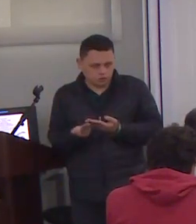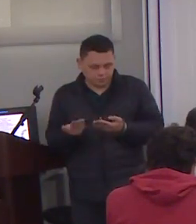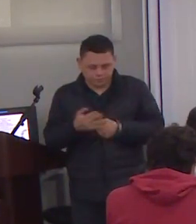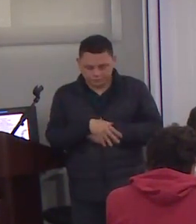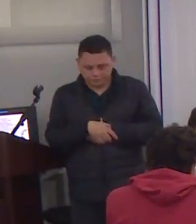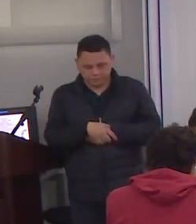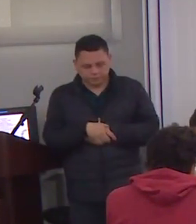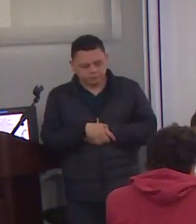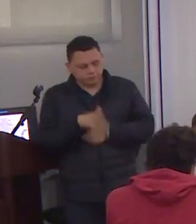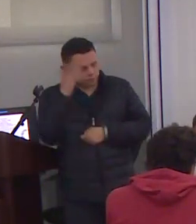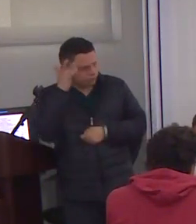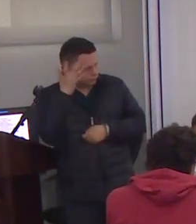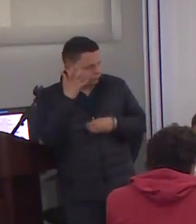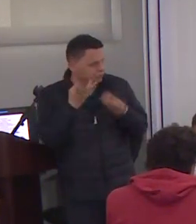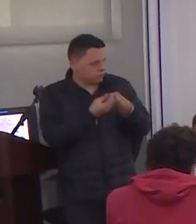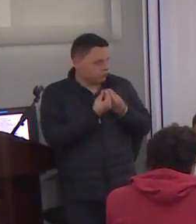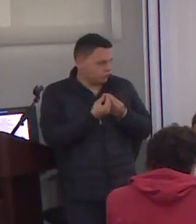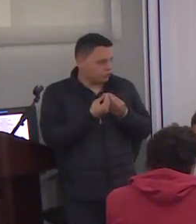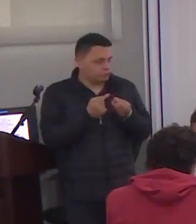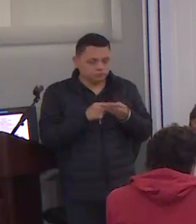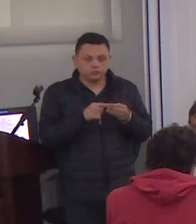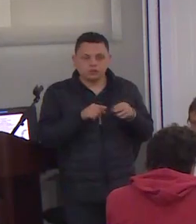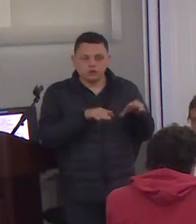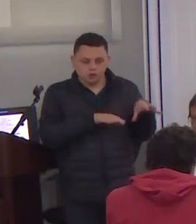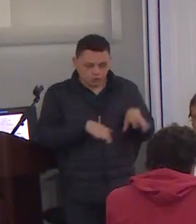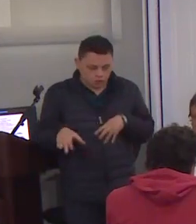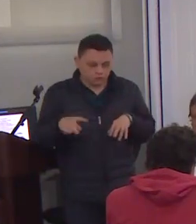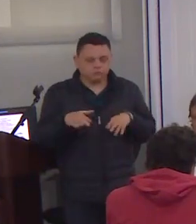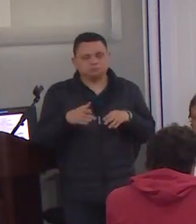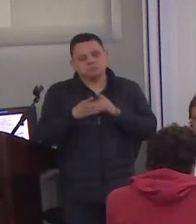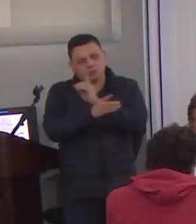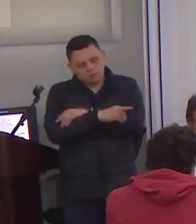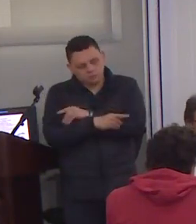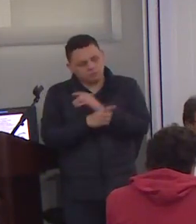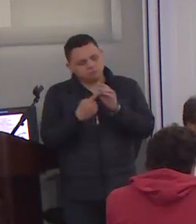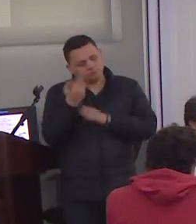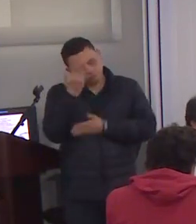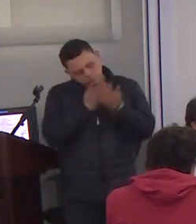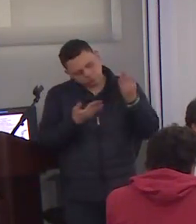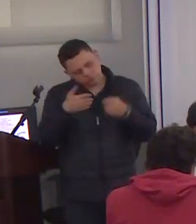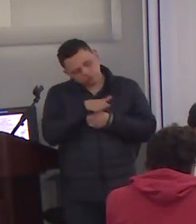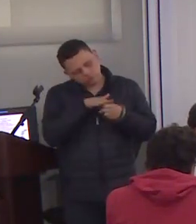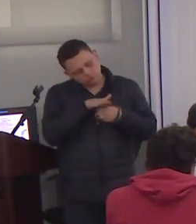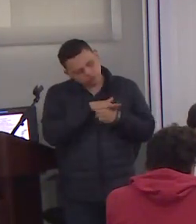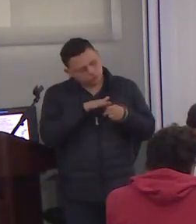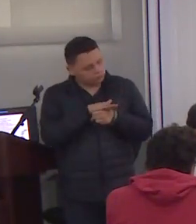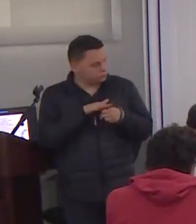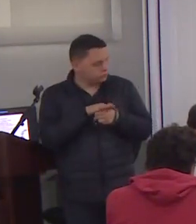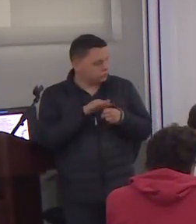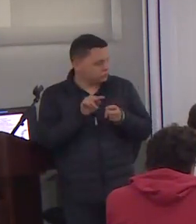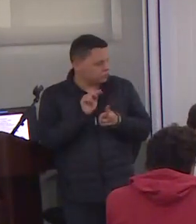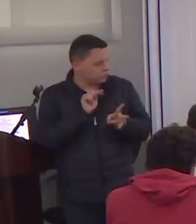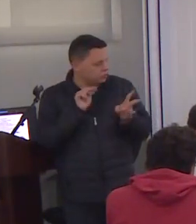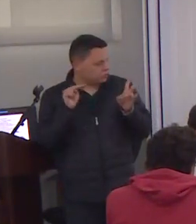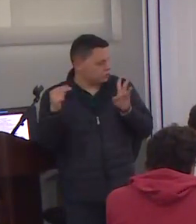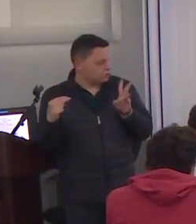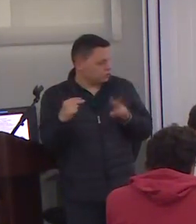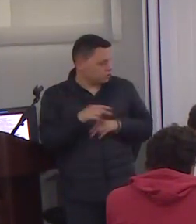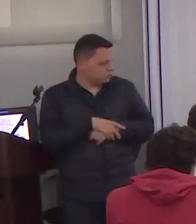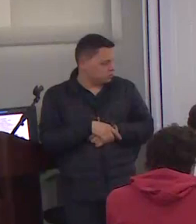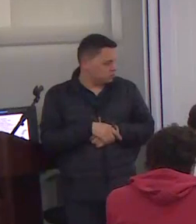en los comités de convivencia entonces lo que se hace es analizar la situación desde una mirada